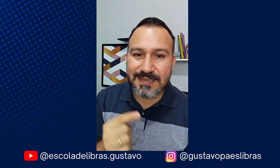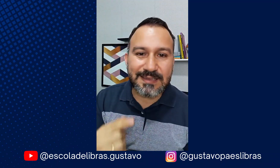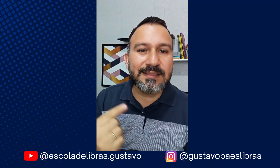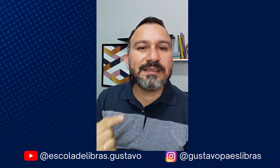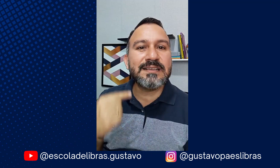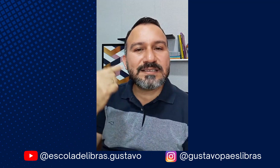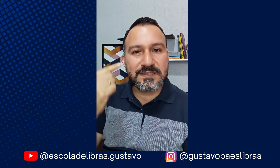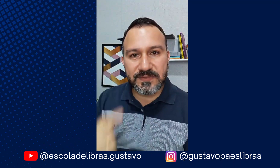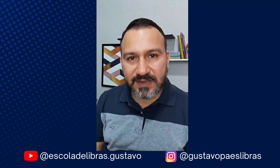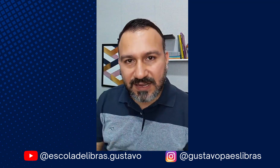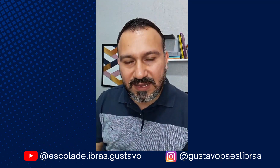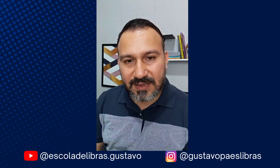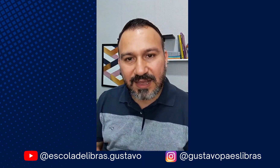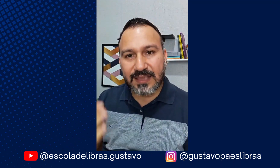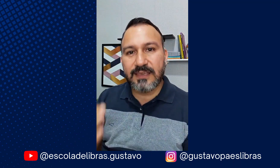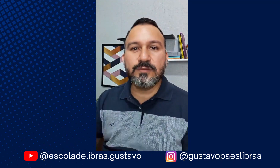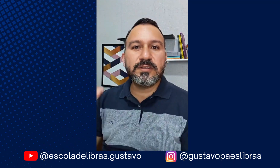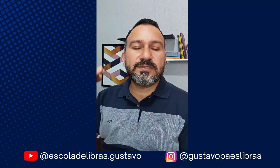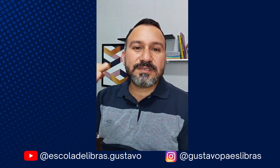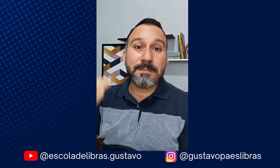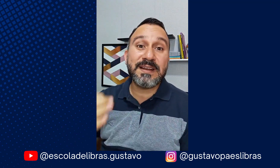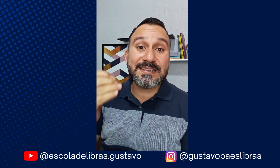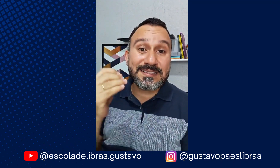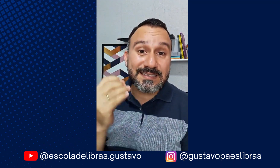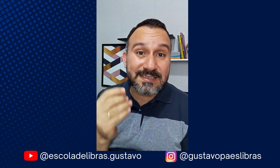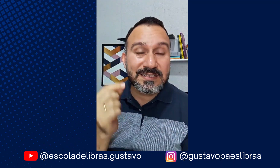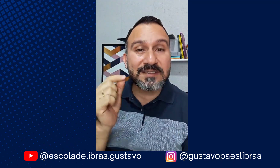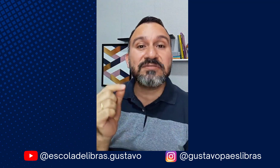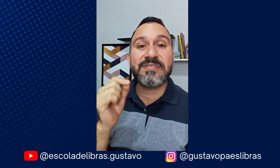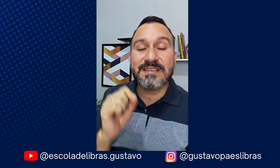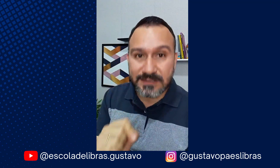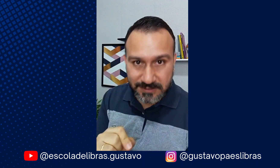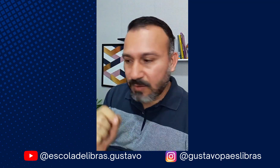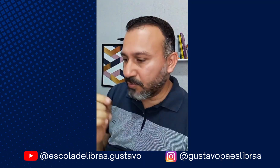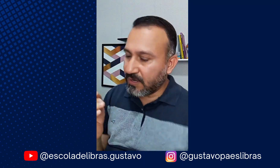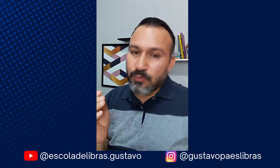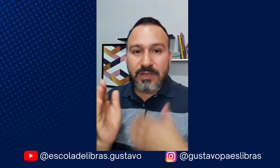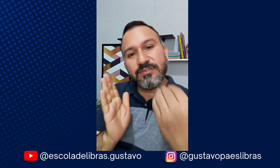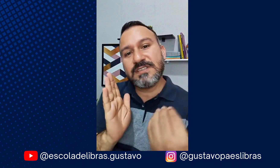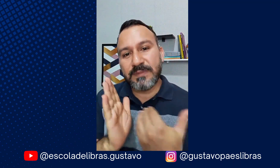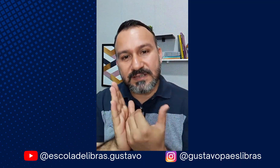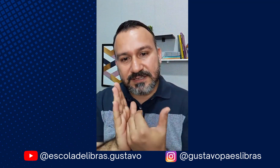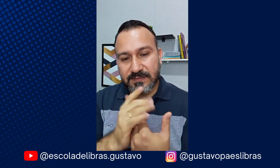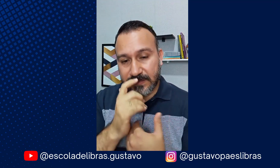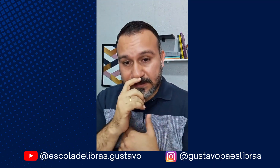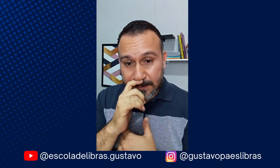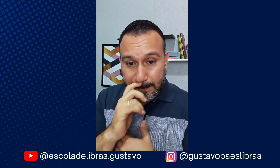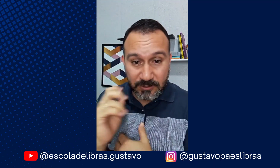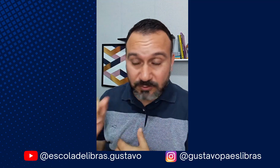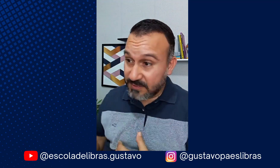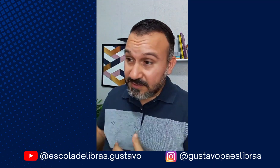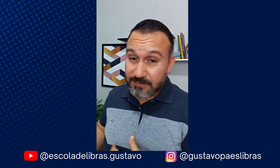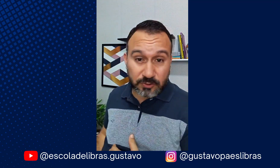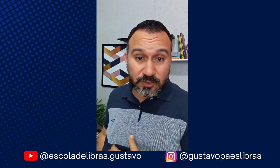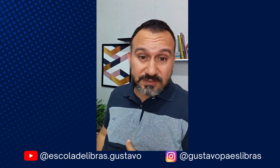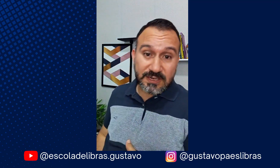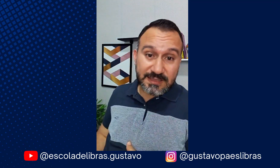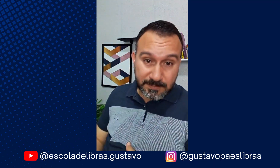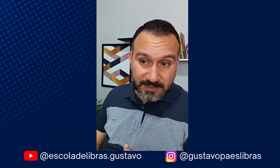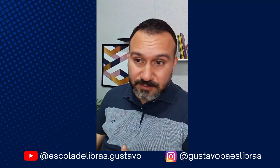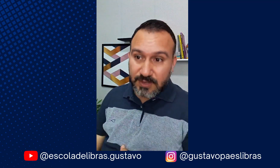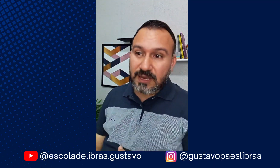você intensificar aquilo que você precisa fazer. Porque o que você precisa fazer, inclusive no